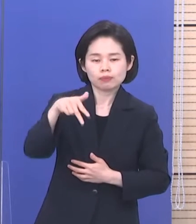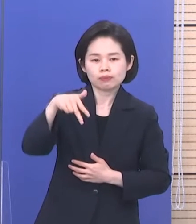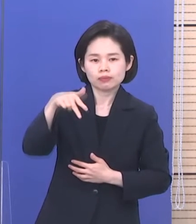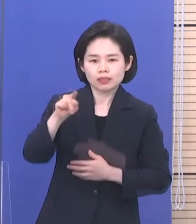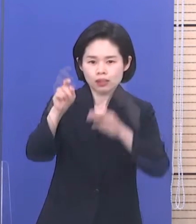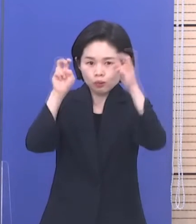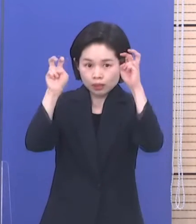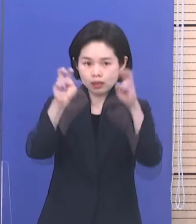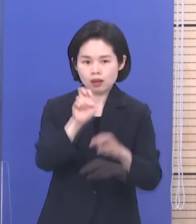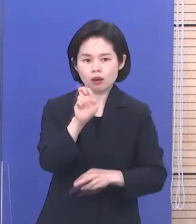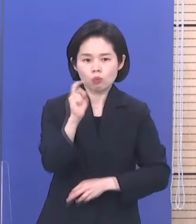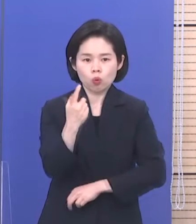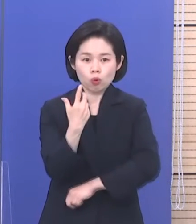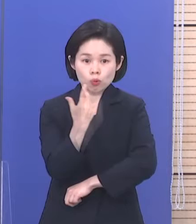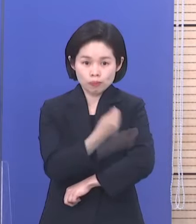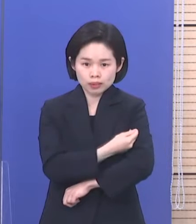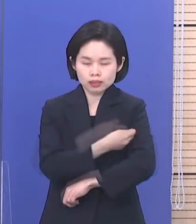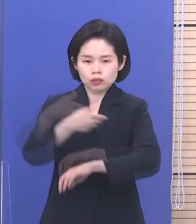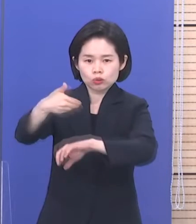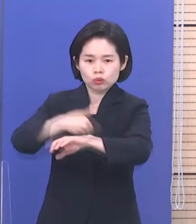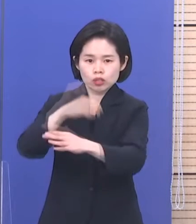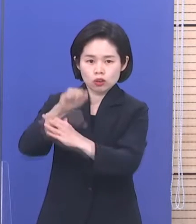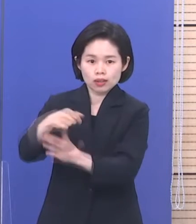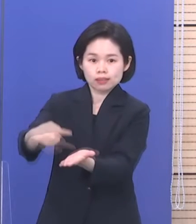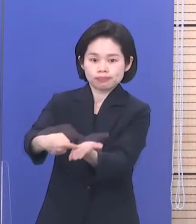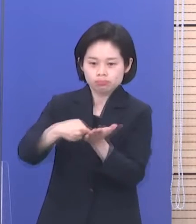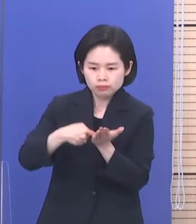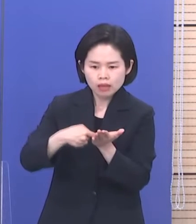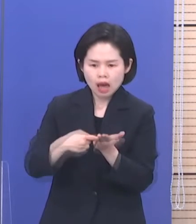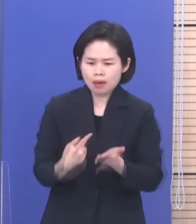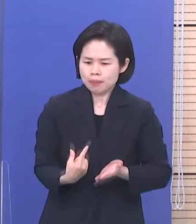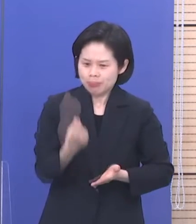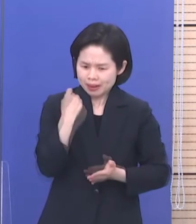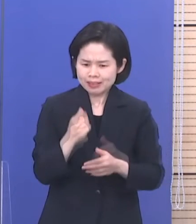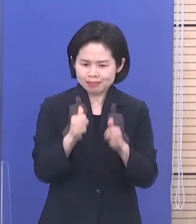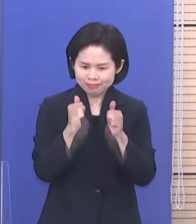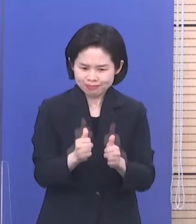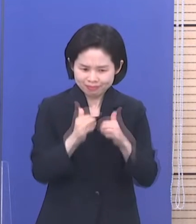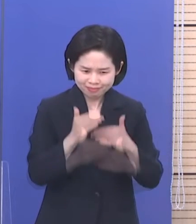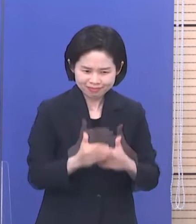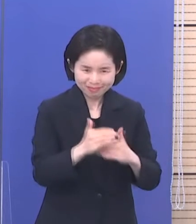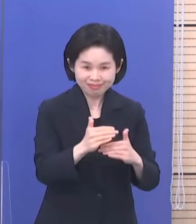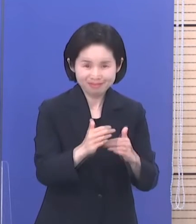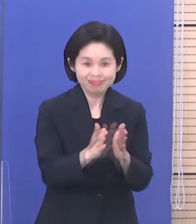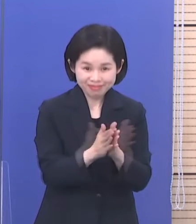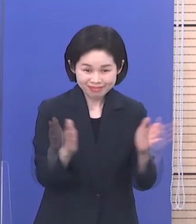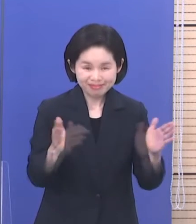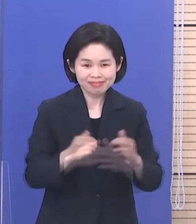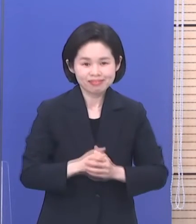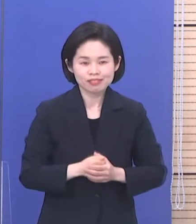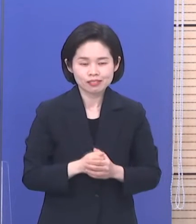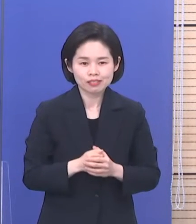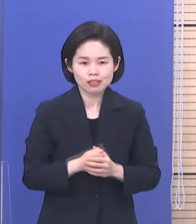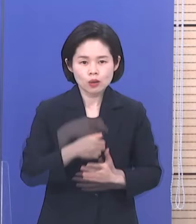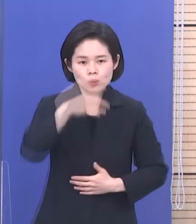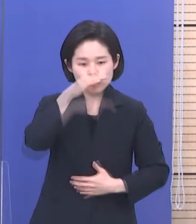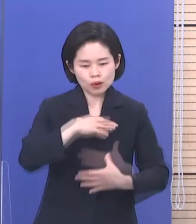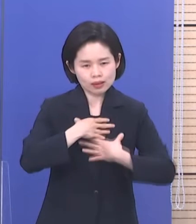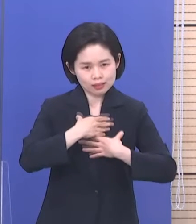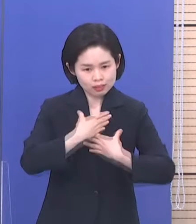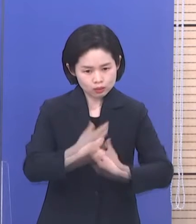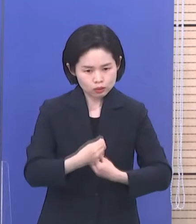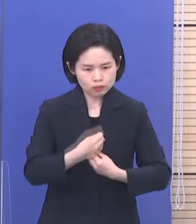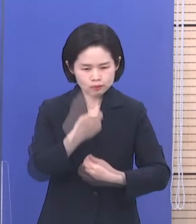녹십자사가 신청한 모더나 백신에 대하여 신속하게 허가 심사 절차에 착수하였고, 효과성과